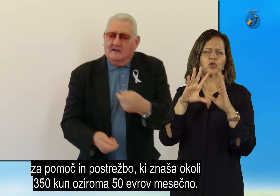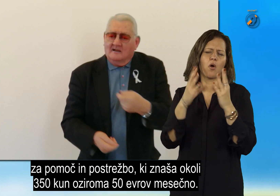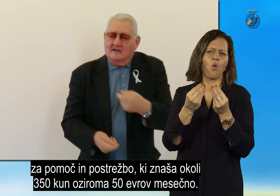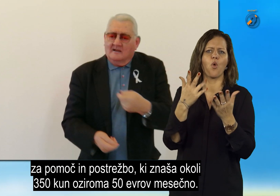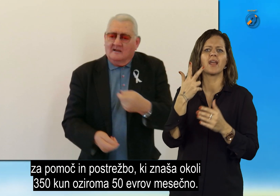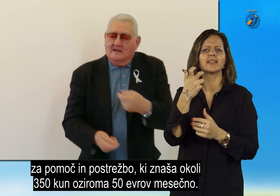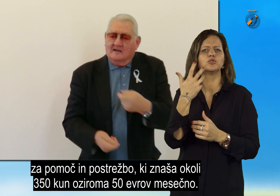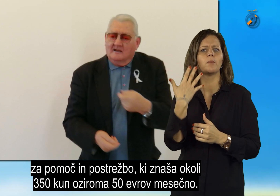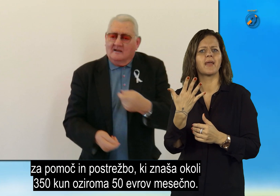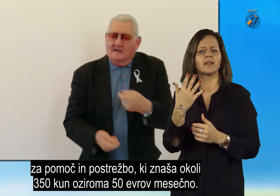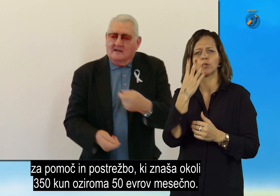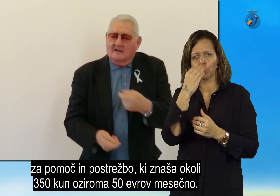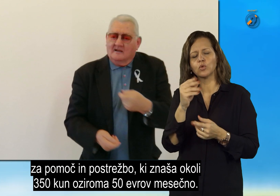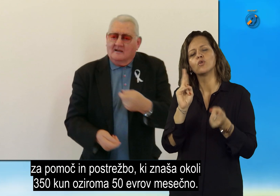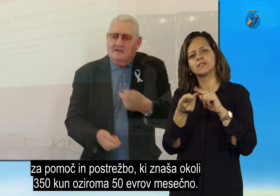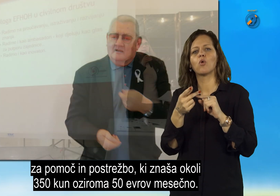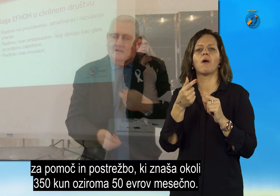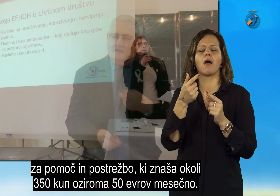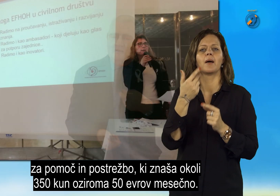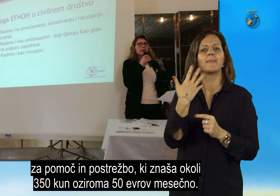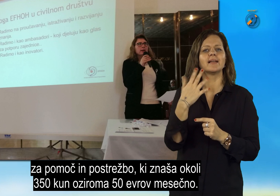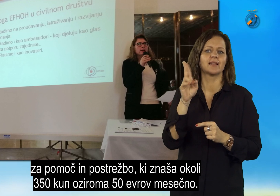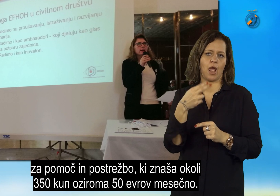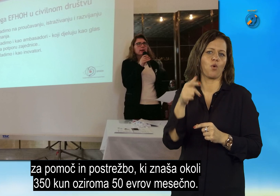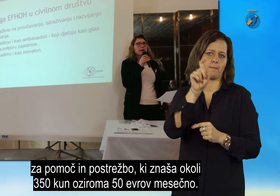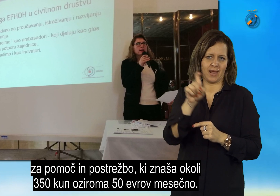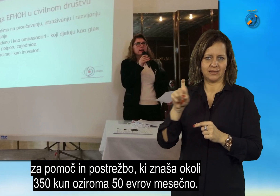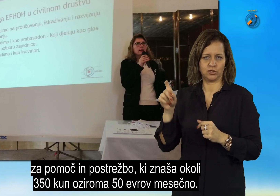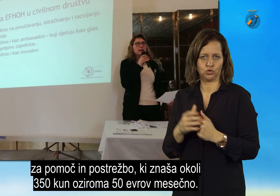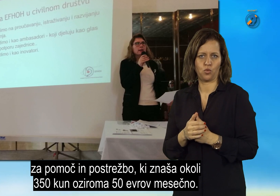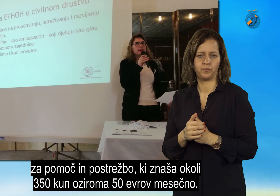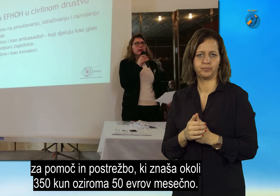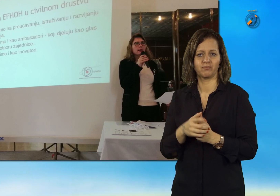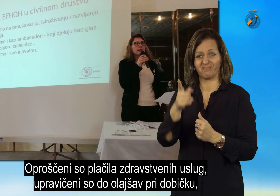okoli 350 kun oziroma 50 evrov mesečno.